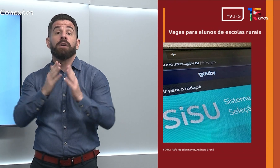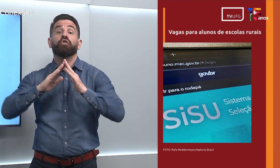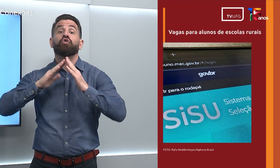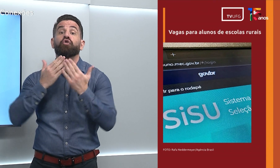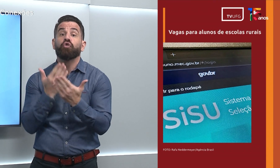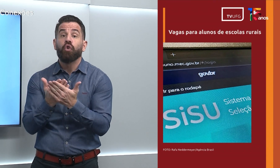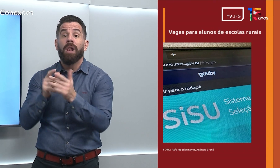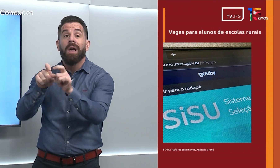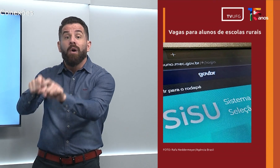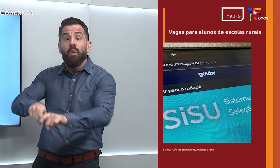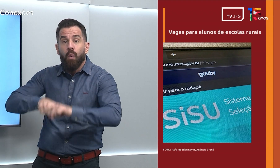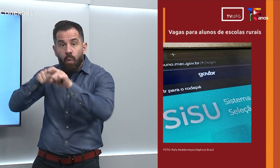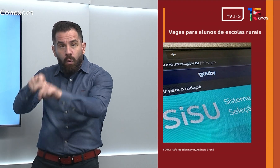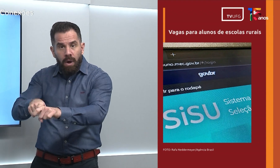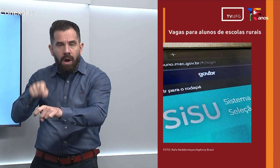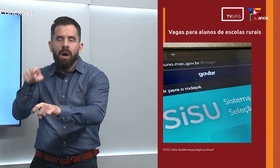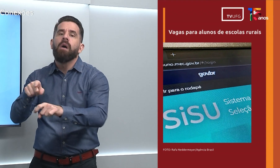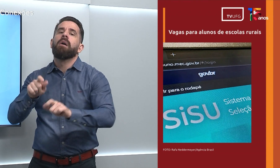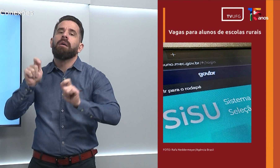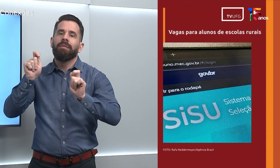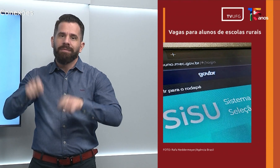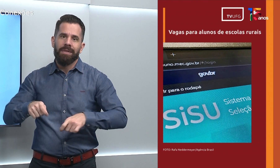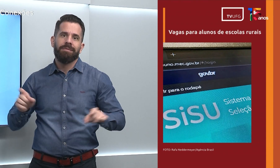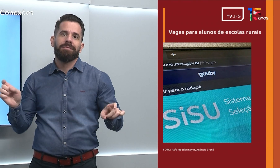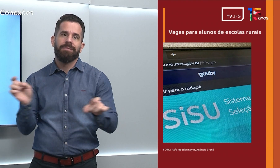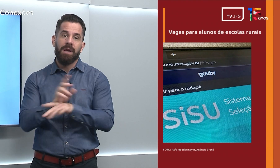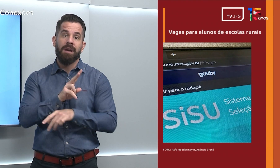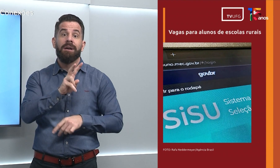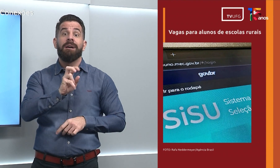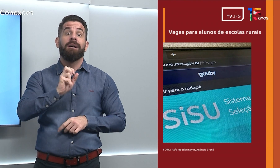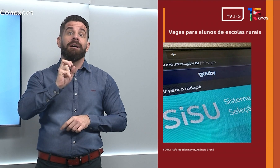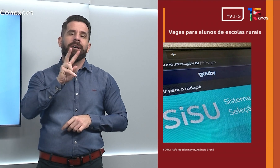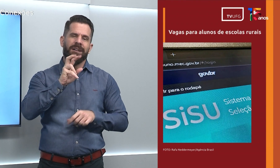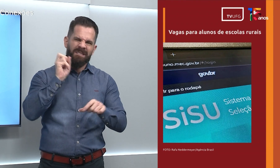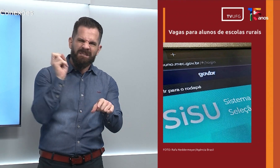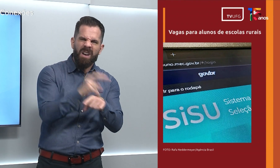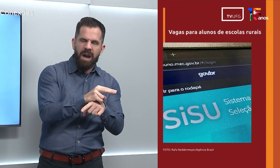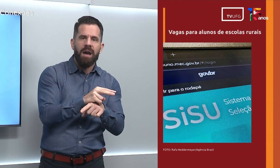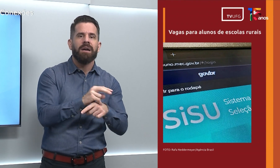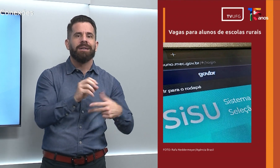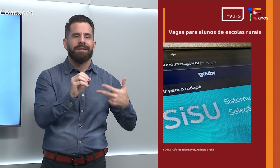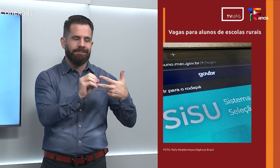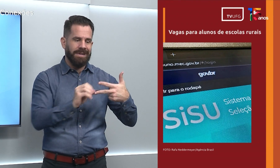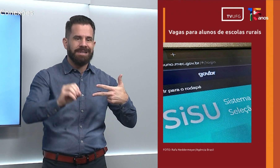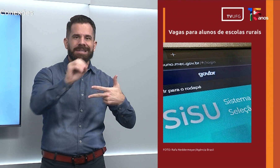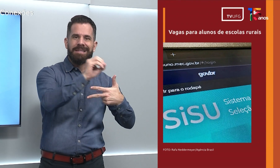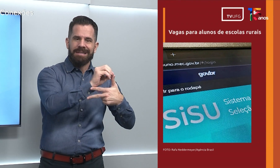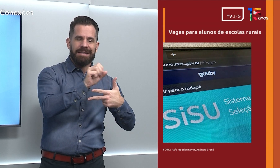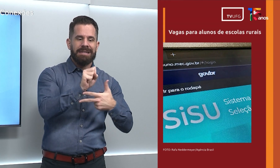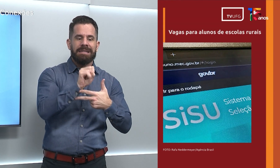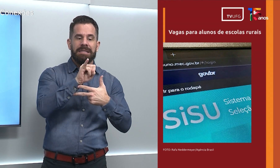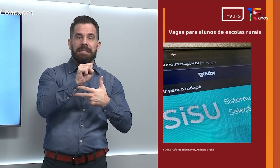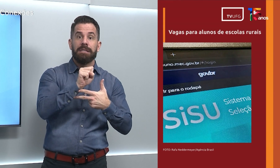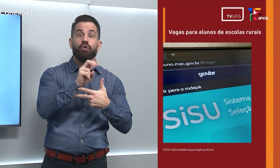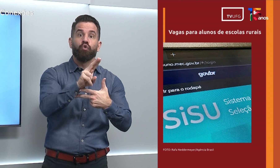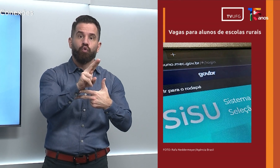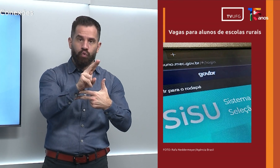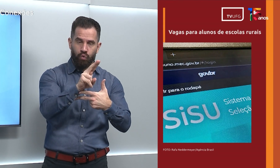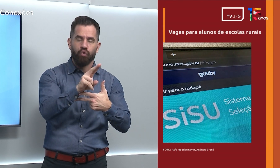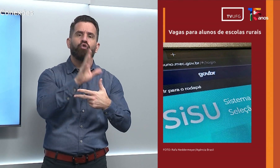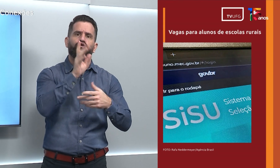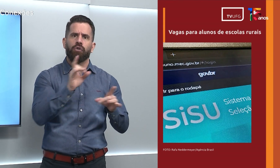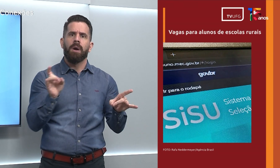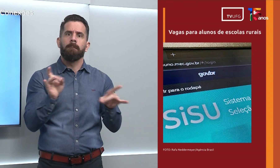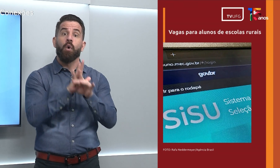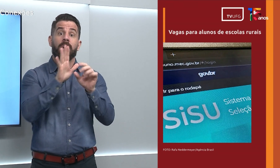terão vagas reservadas no SISU, que é o Sistema de Seleção Unificada. Esse sistema utiliza a nota do Enem, o Exame Nacional do